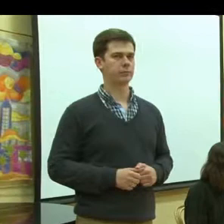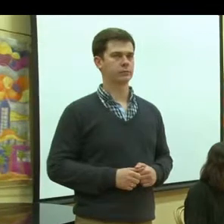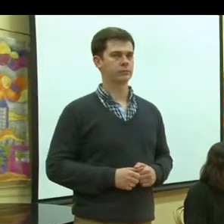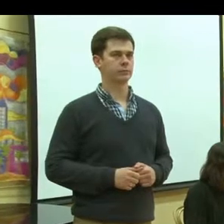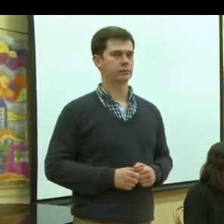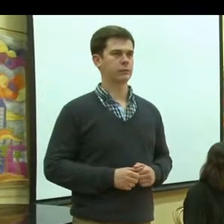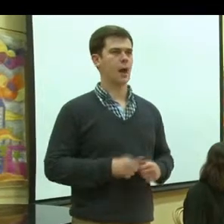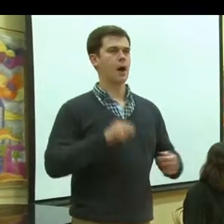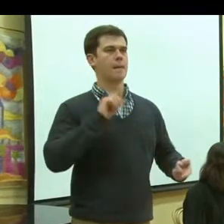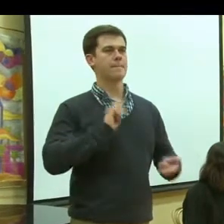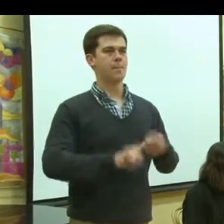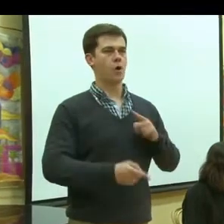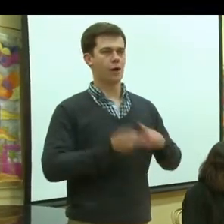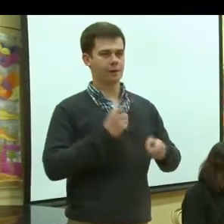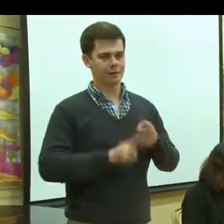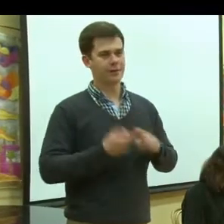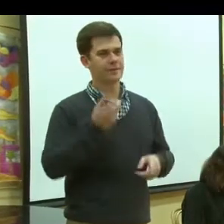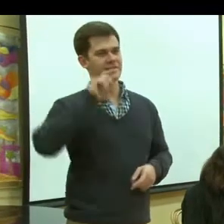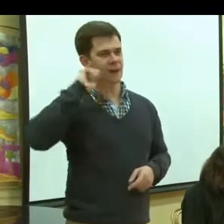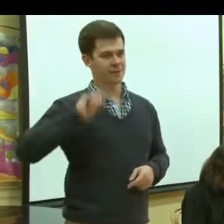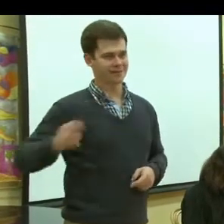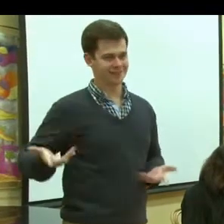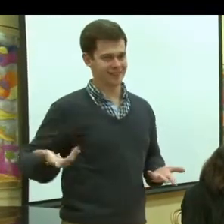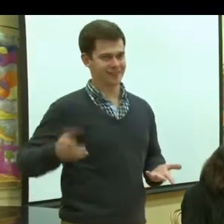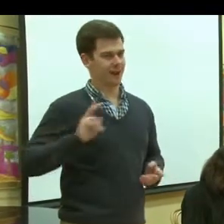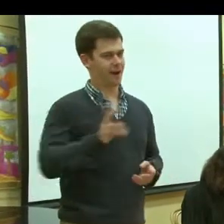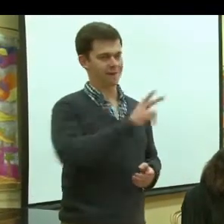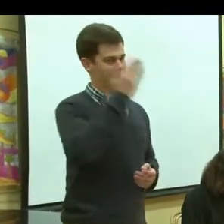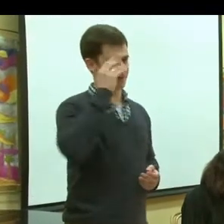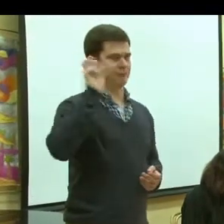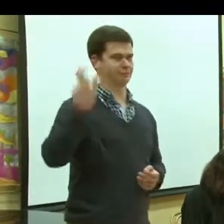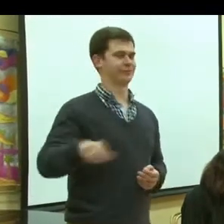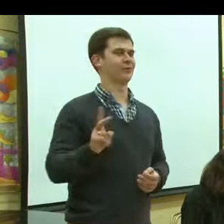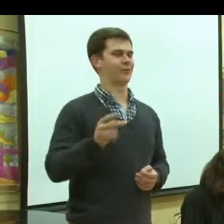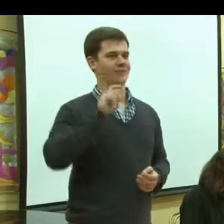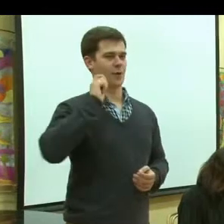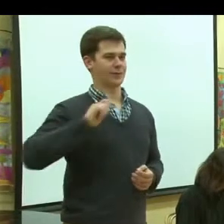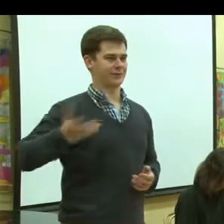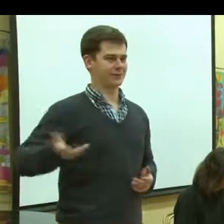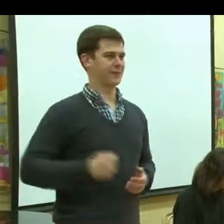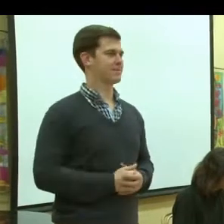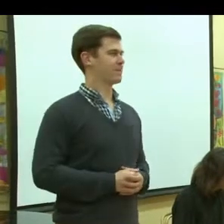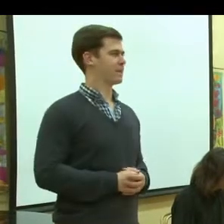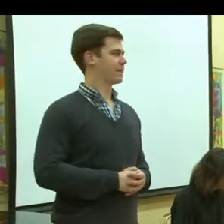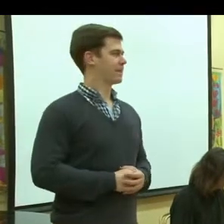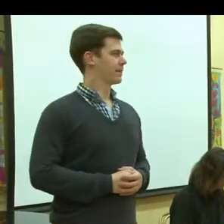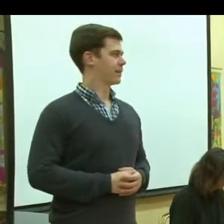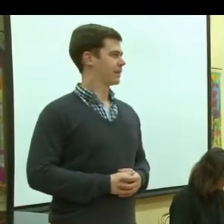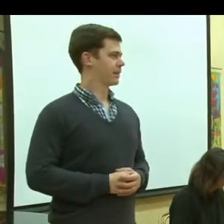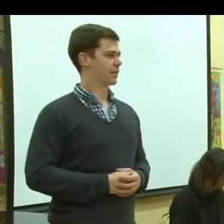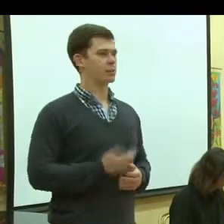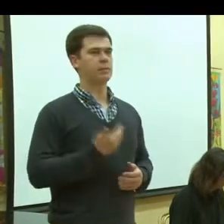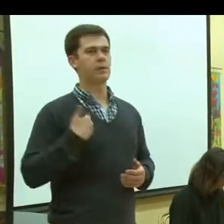La parte política de Spauenza, właśnie, jeżeli chodzi o politykę, no to Lech Wałęsa, lo que representó para la historia. Na to właśnie